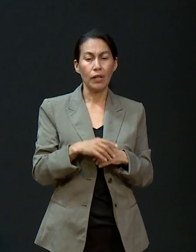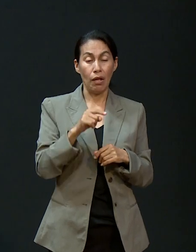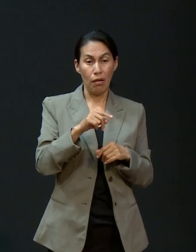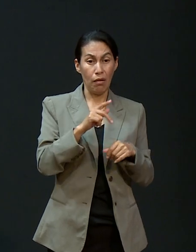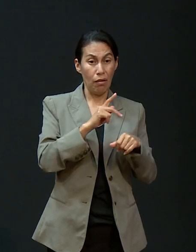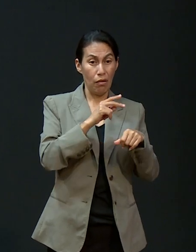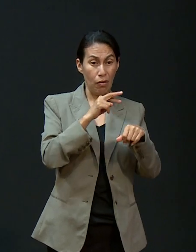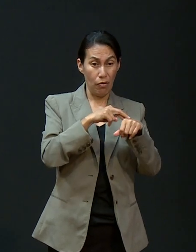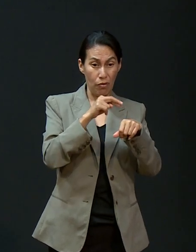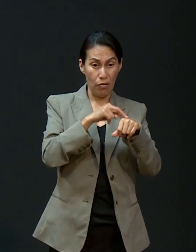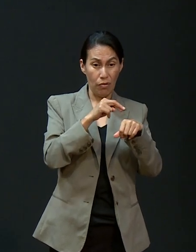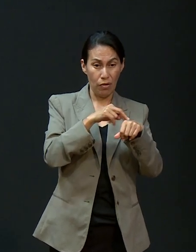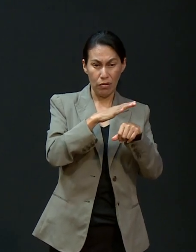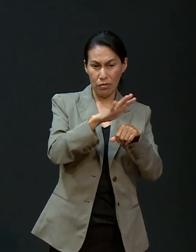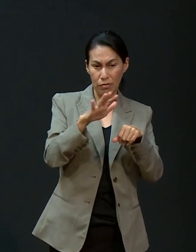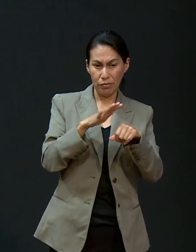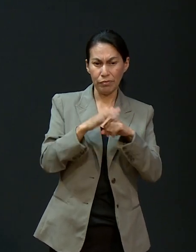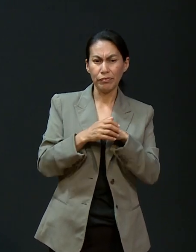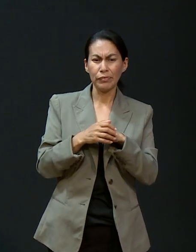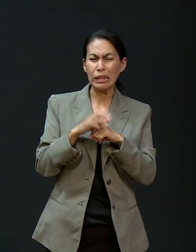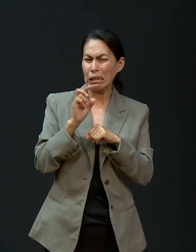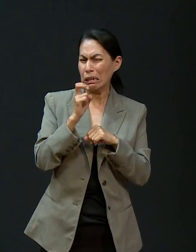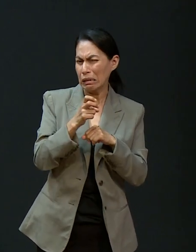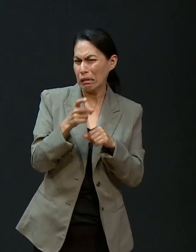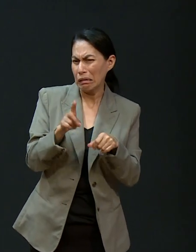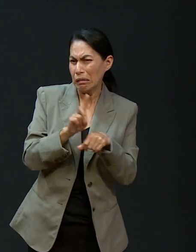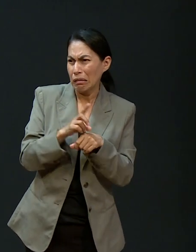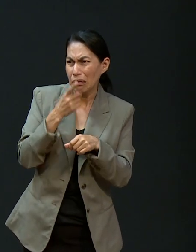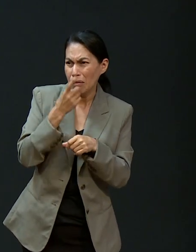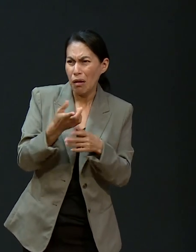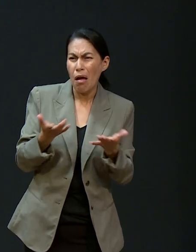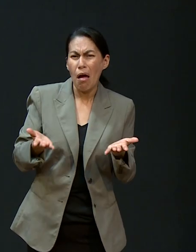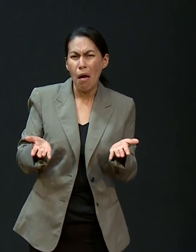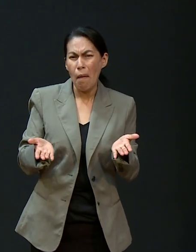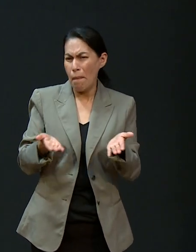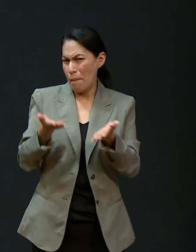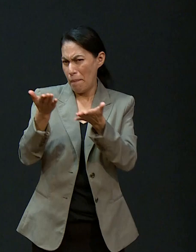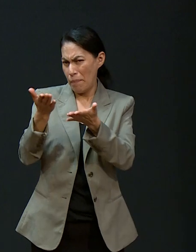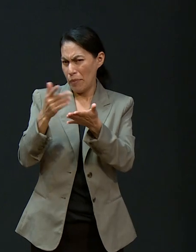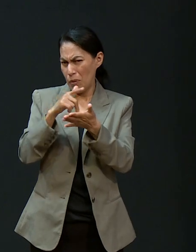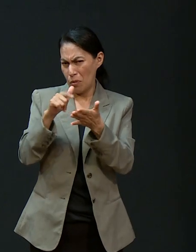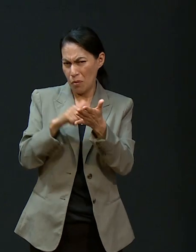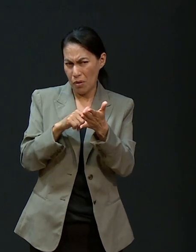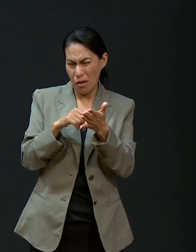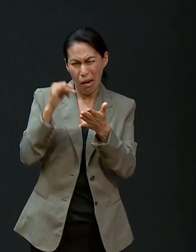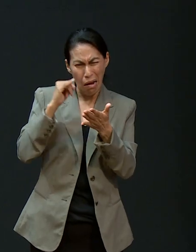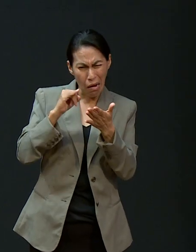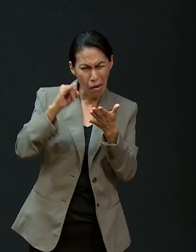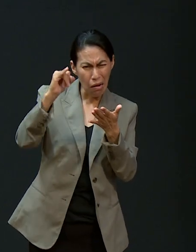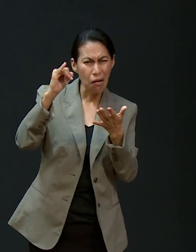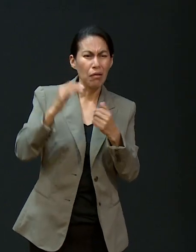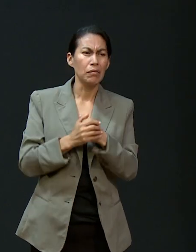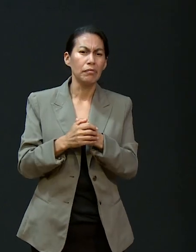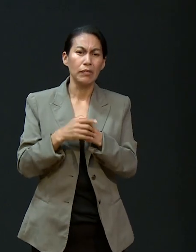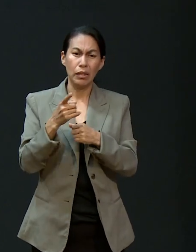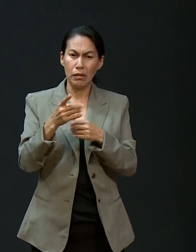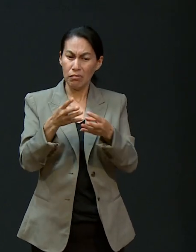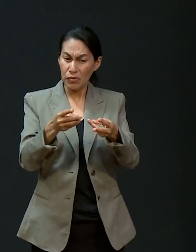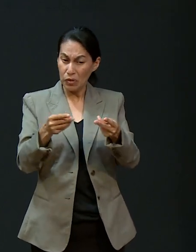De rocas. De rocas. De rocas. Y en estos días decíamos, ah, vamos a caminar en un lugar más lejos que sea